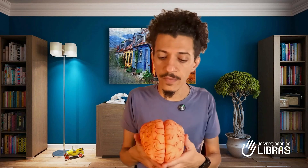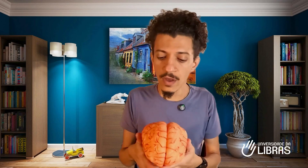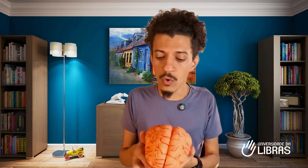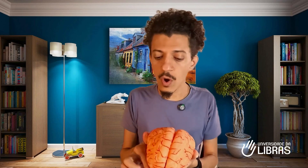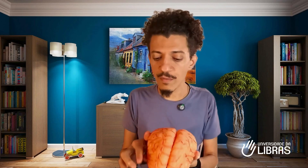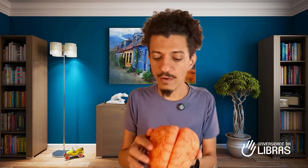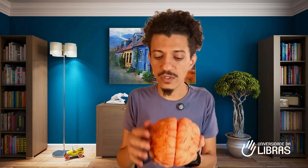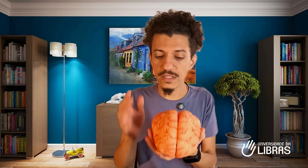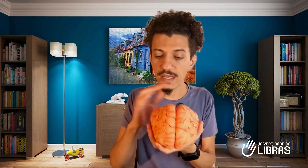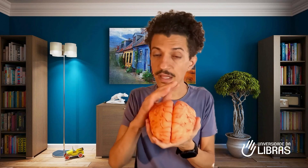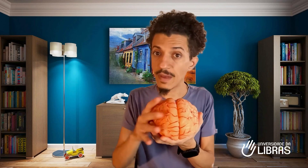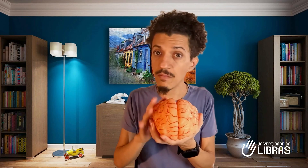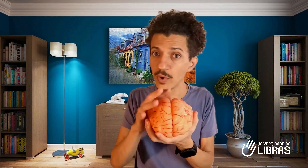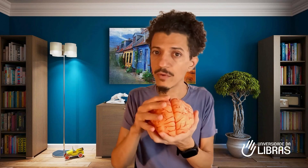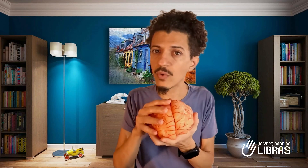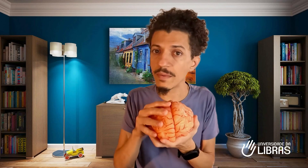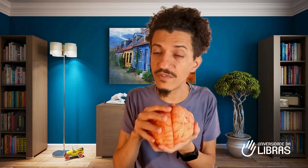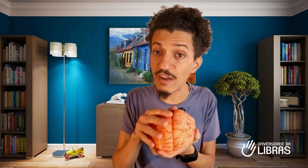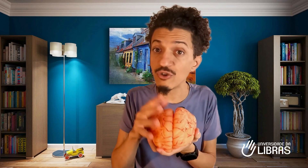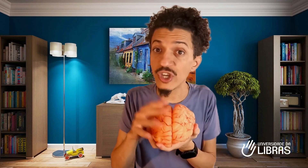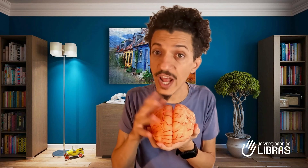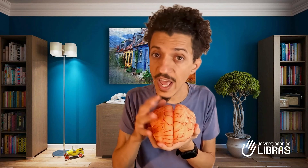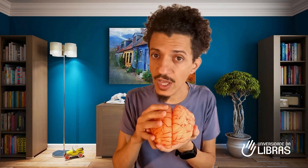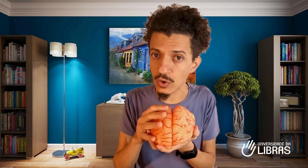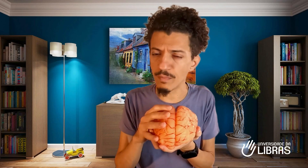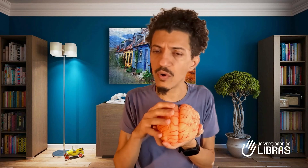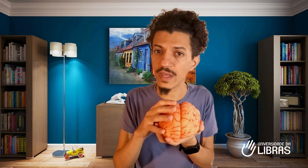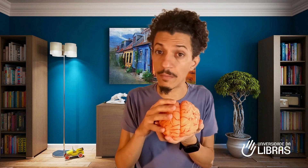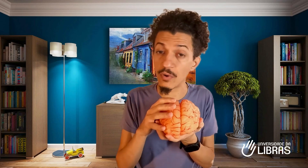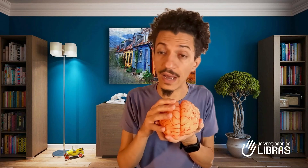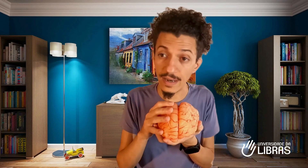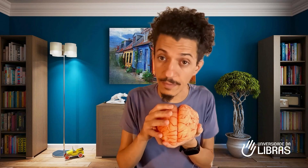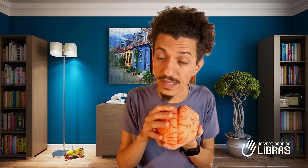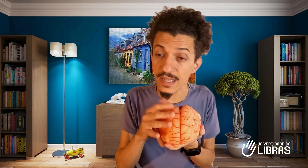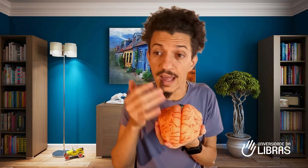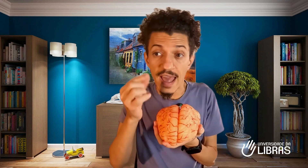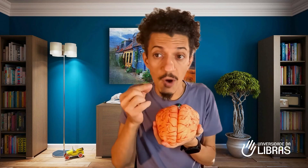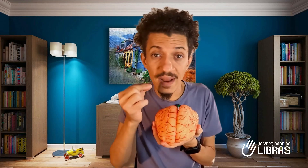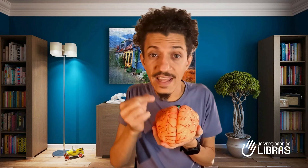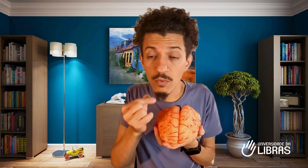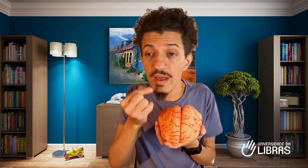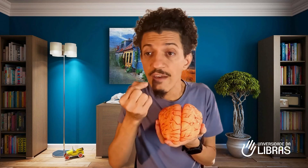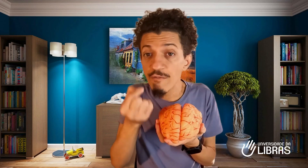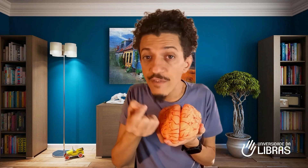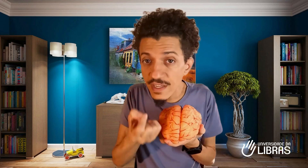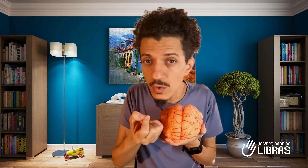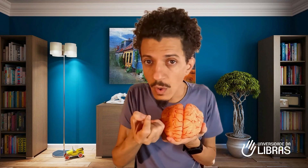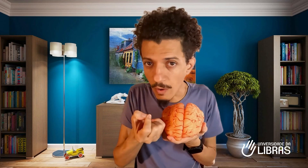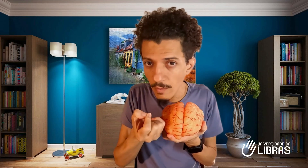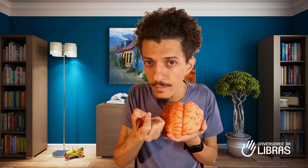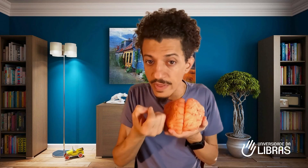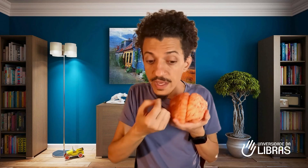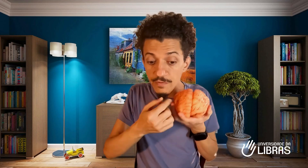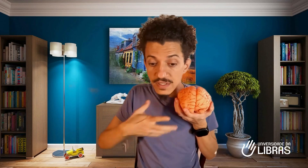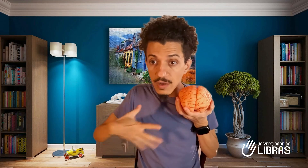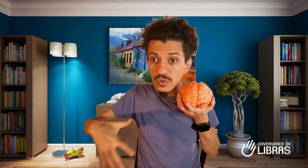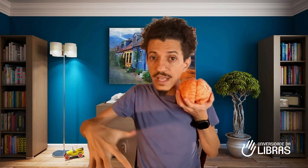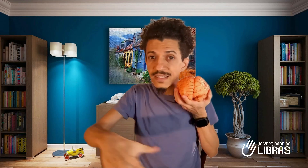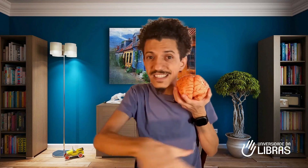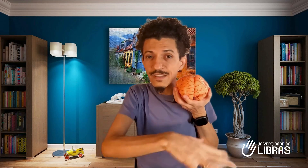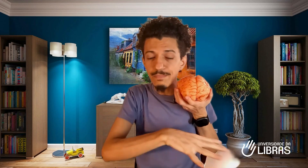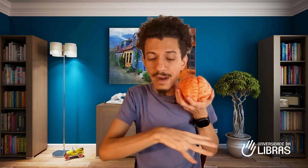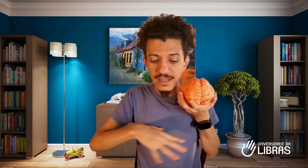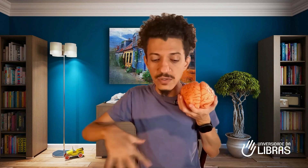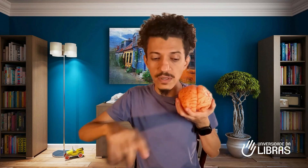si, como vai utilizar também muito do hemisfério direito. Por quê? Porque a Libras é uma língua visual e que você usa